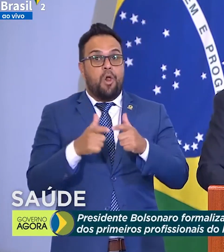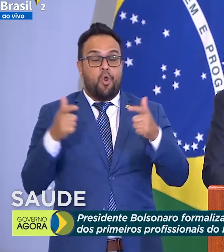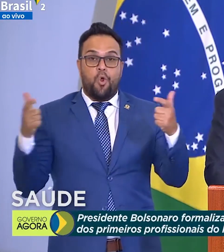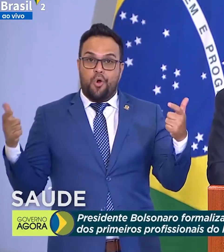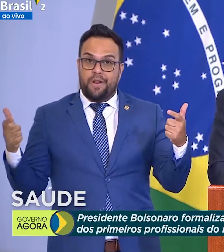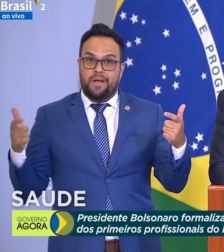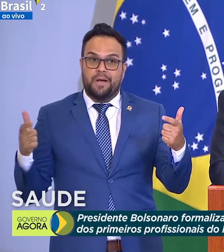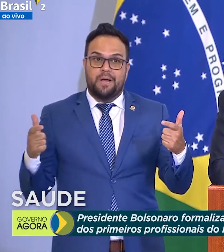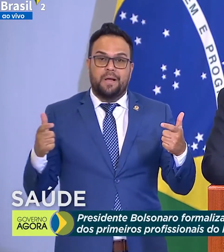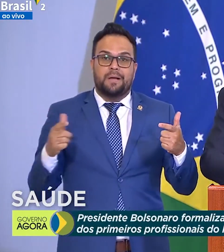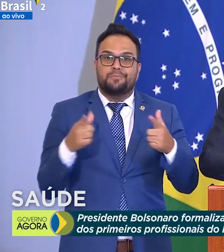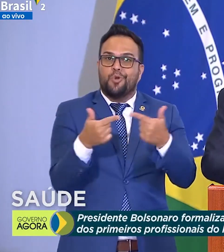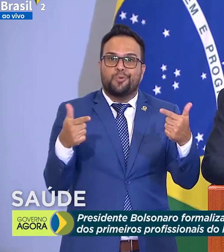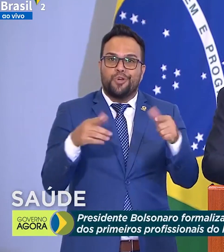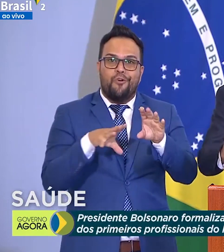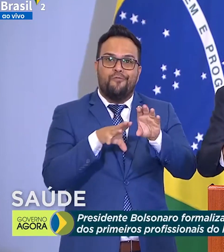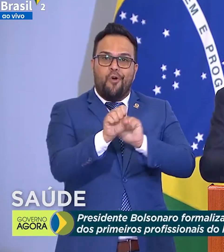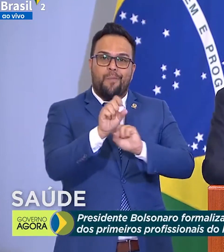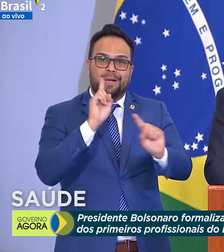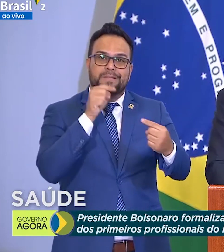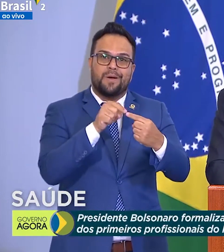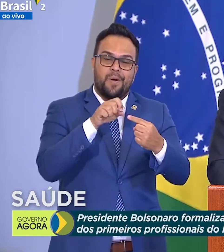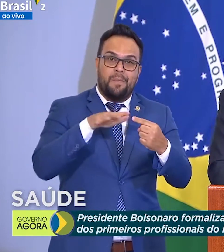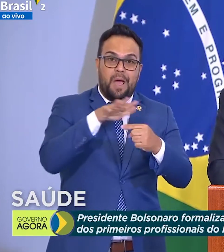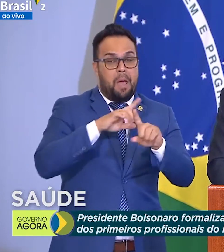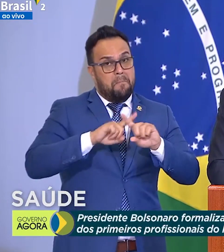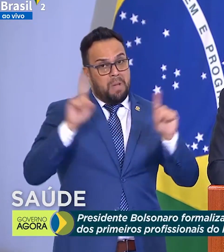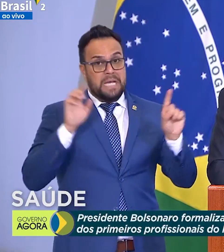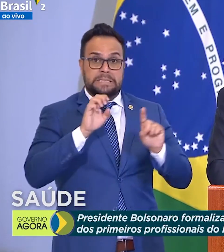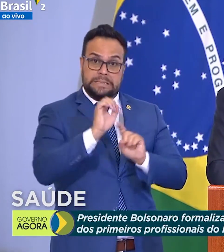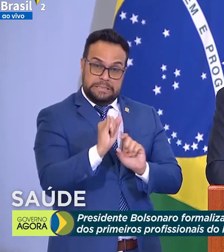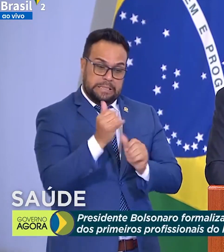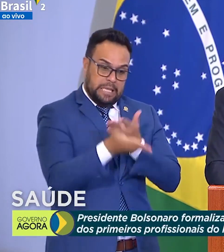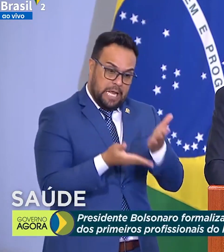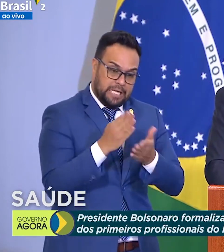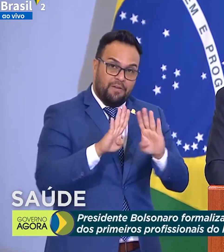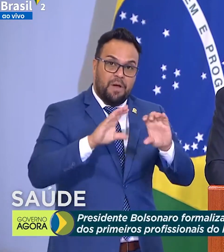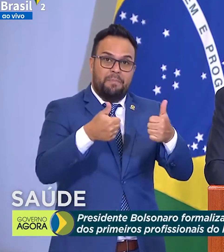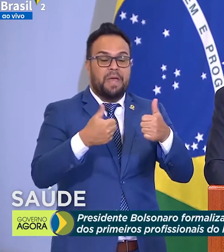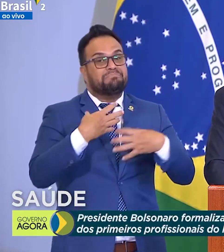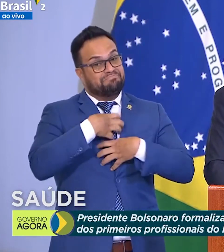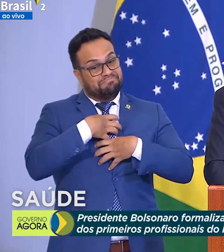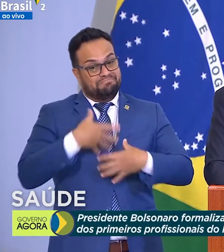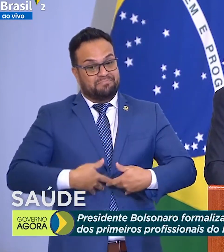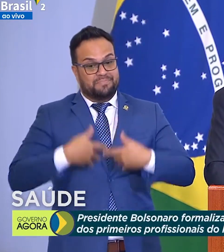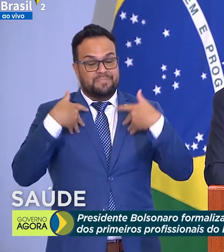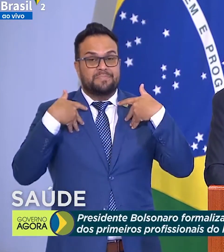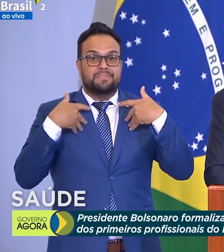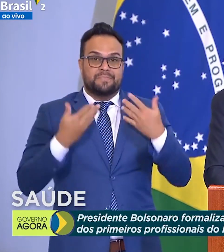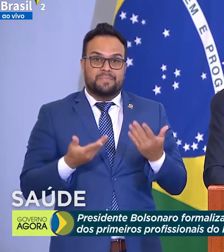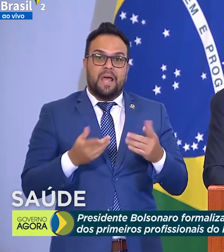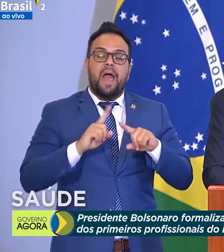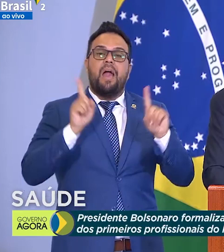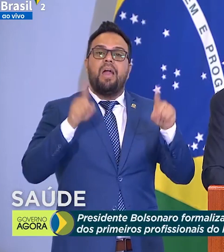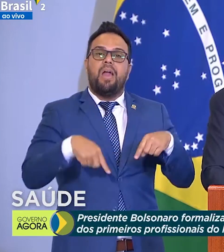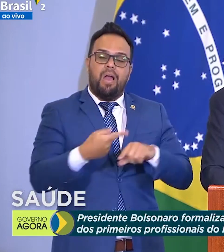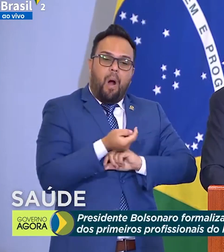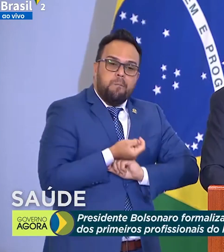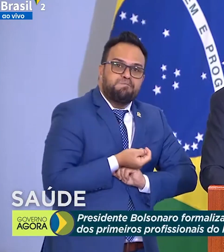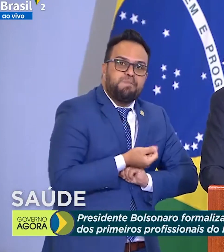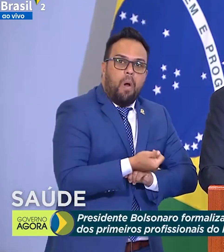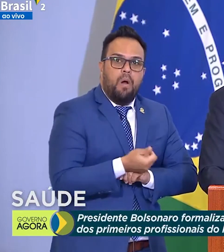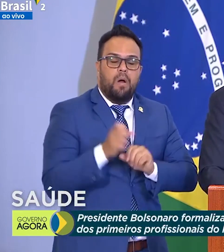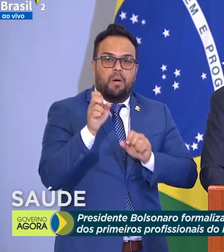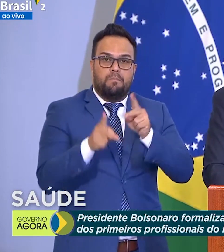deles não tinha qualquer qualificação, mas, ao tratar bem, ele ficava satisfeito. Na verdade, enganavam o